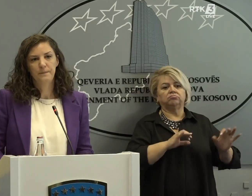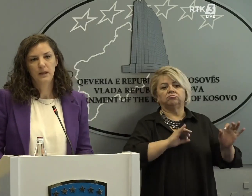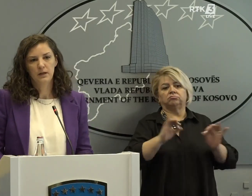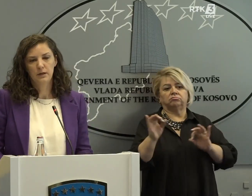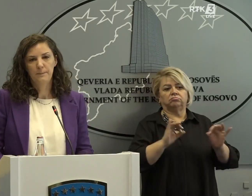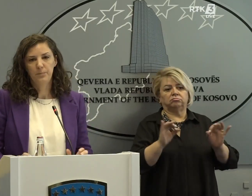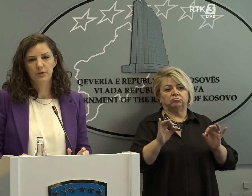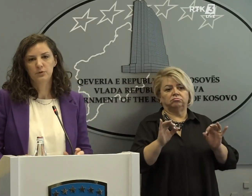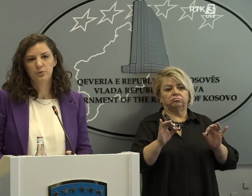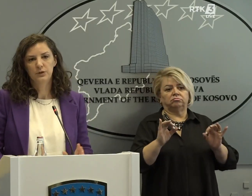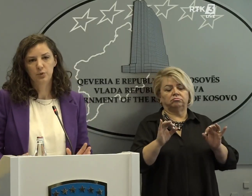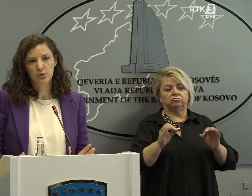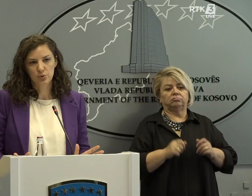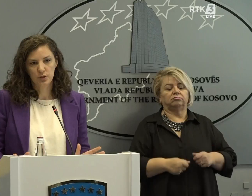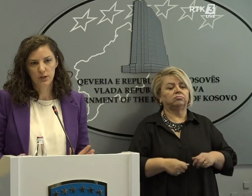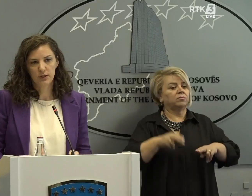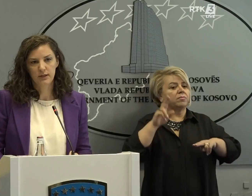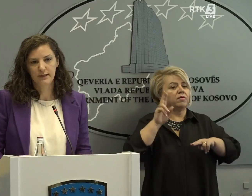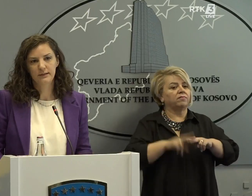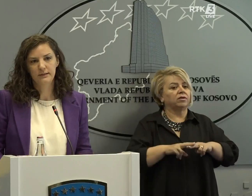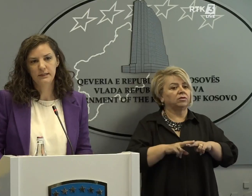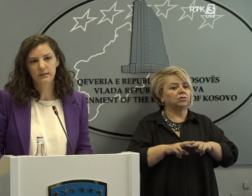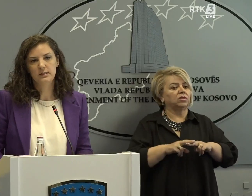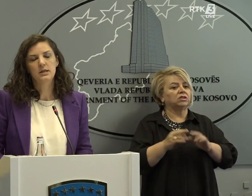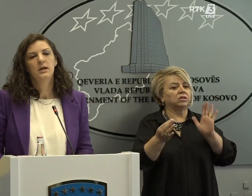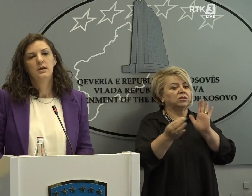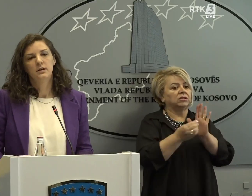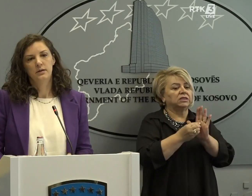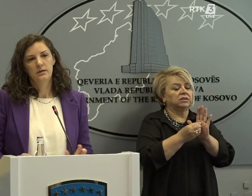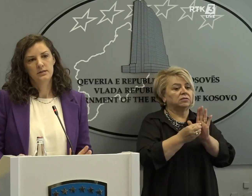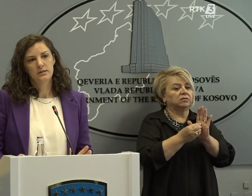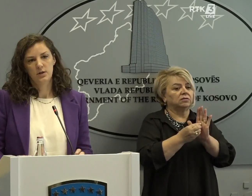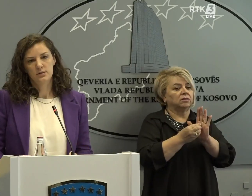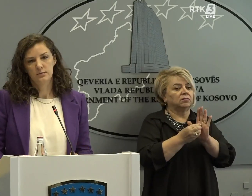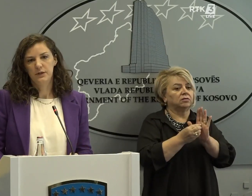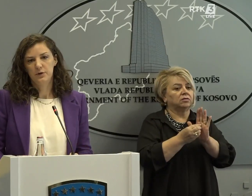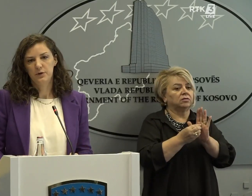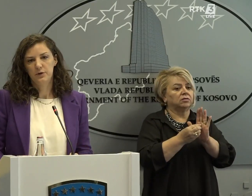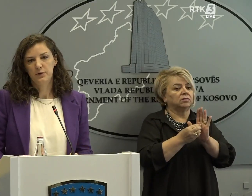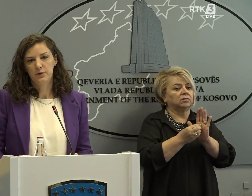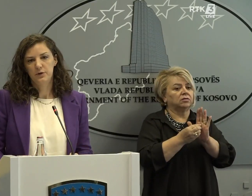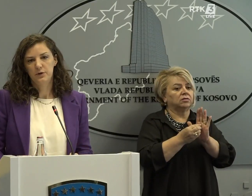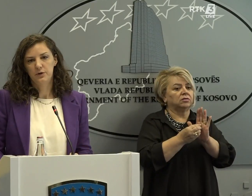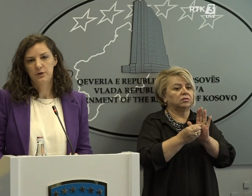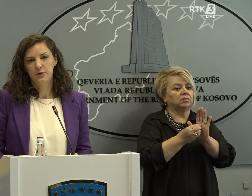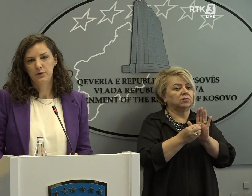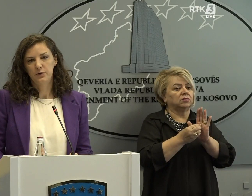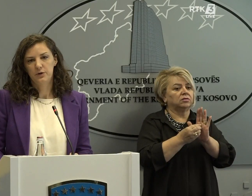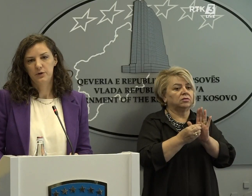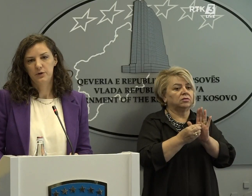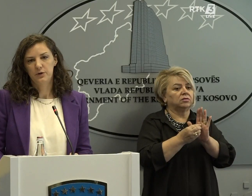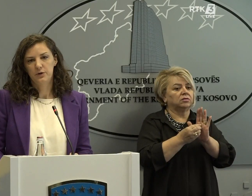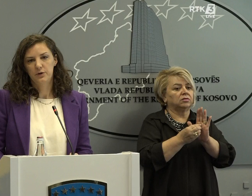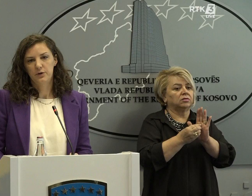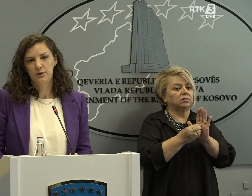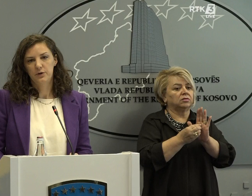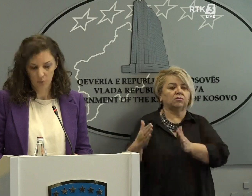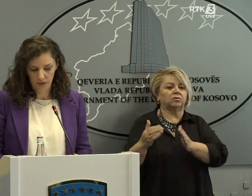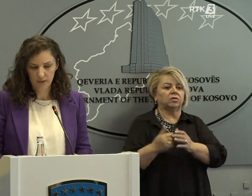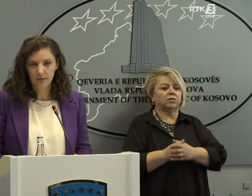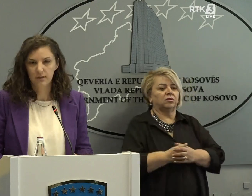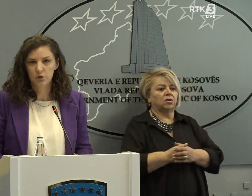gatshëm për të vendosur në rend të ditës në seancën plenare të rregullt të ardhshme